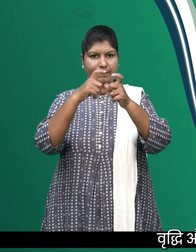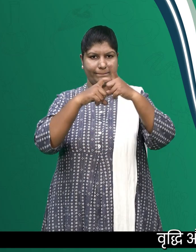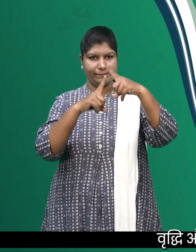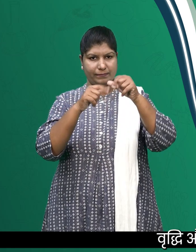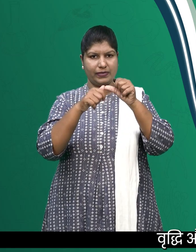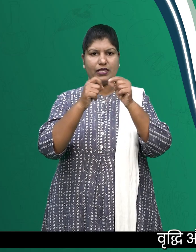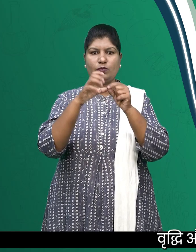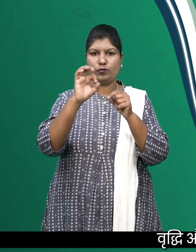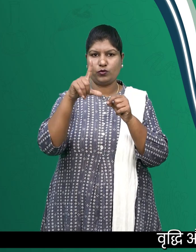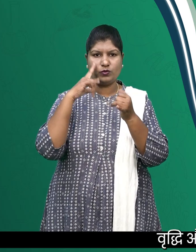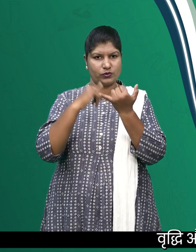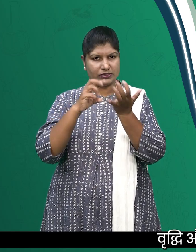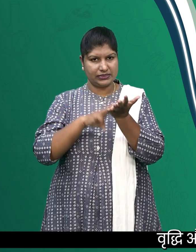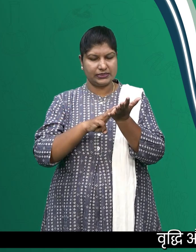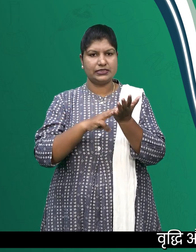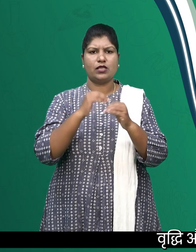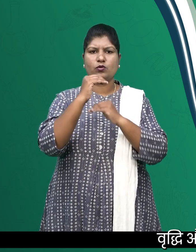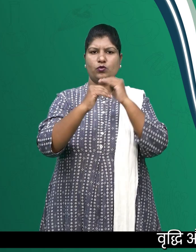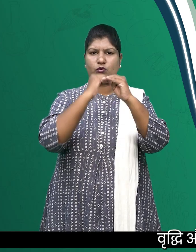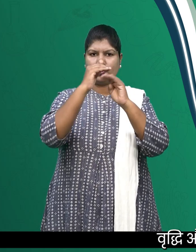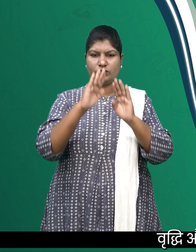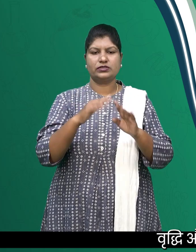और प्रजनन का प्रदर्शन किया।